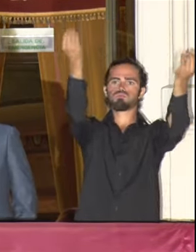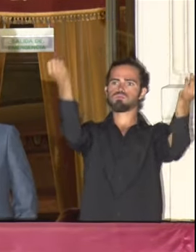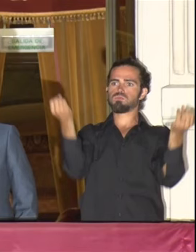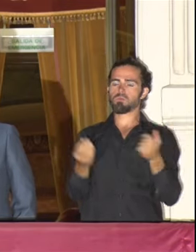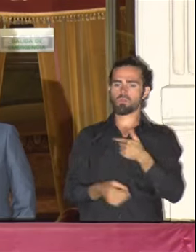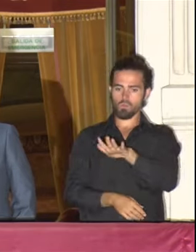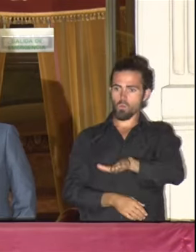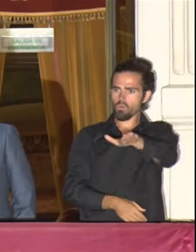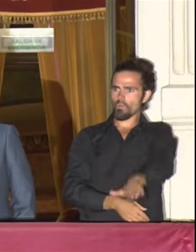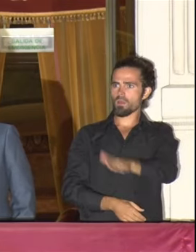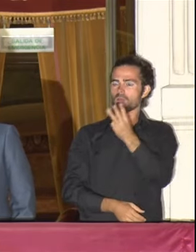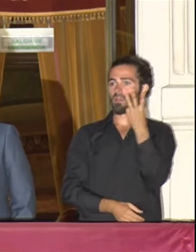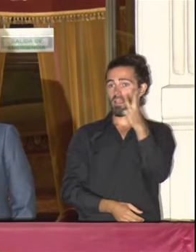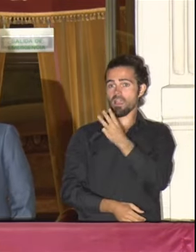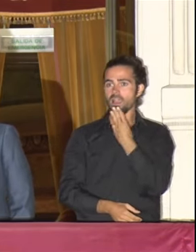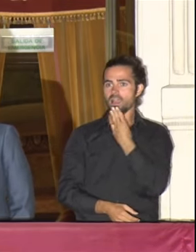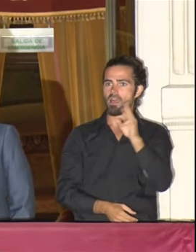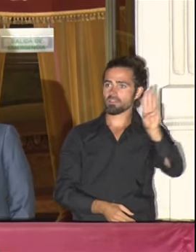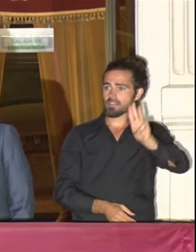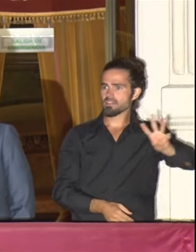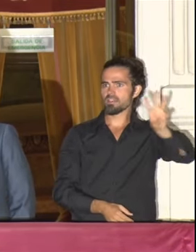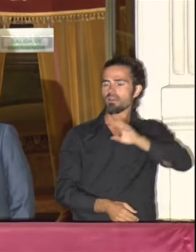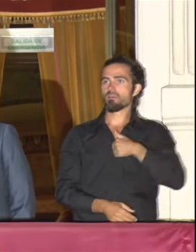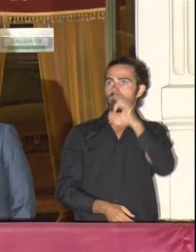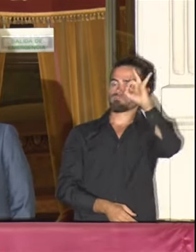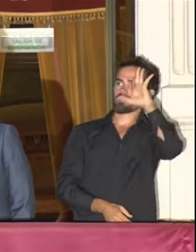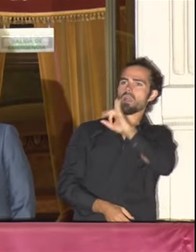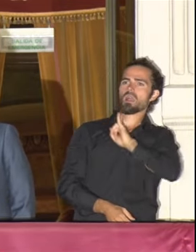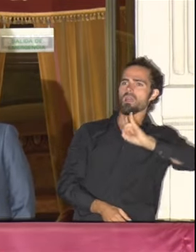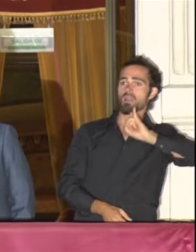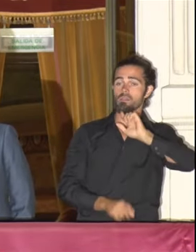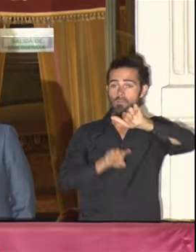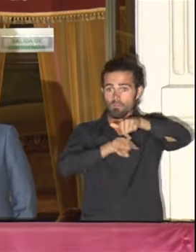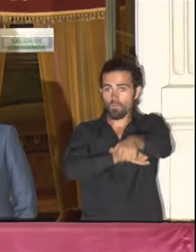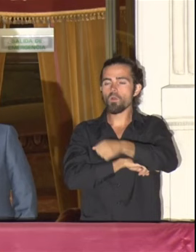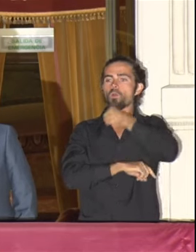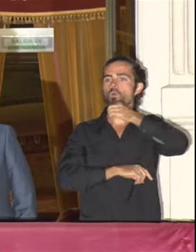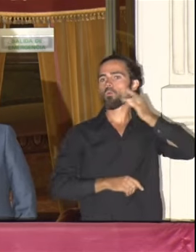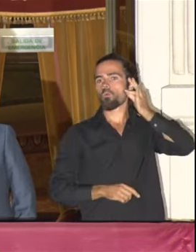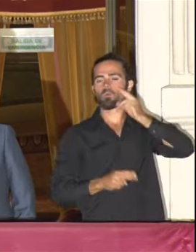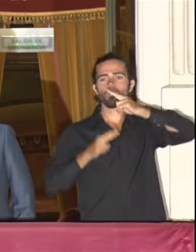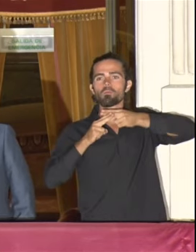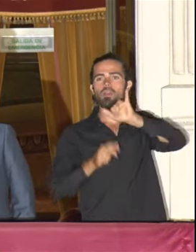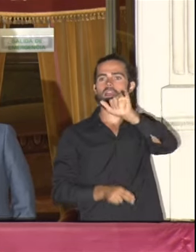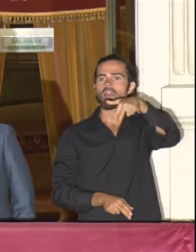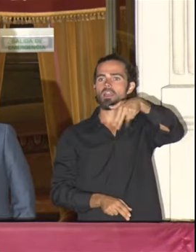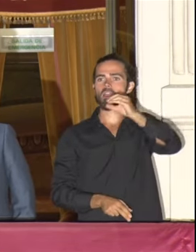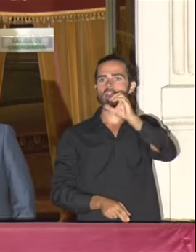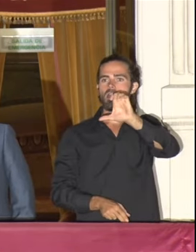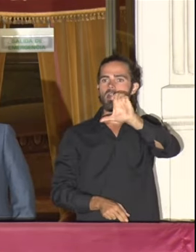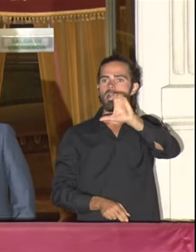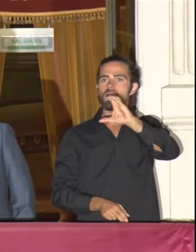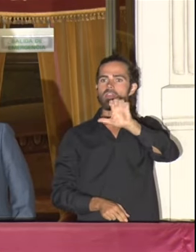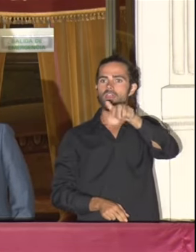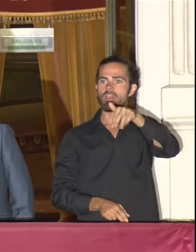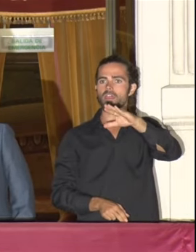impresiona. Después, conforme vamos creciendo, recuerdo que mi abuela Inocencia me llevaba a ver la